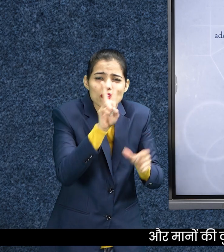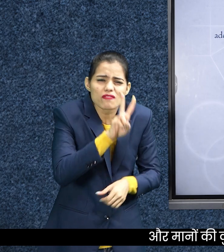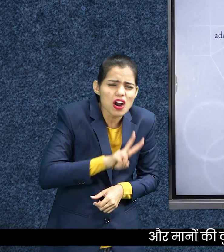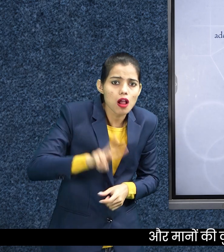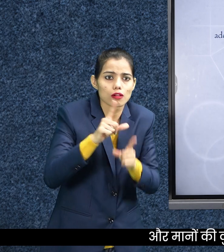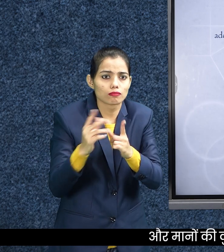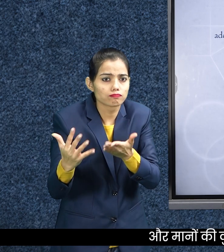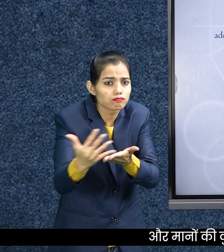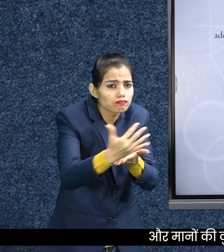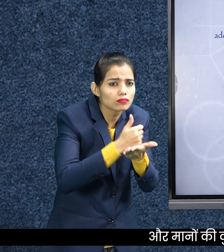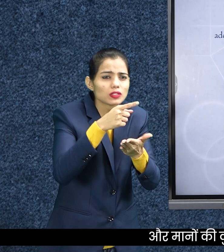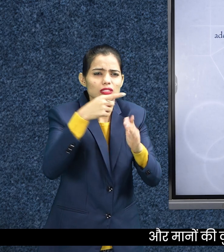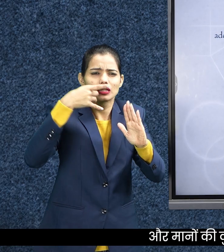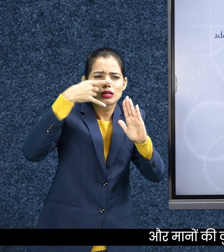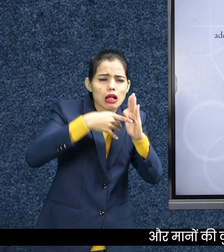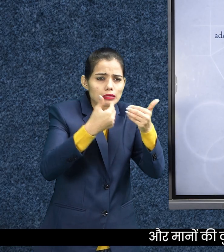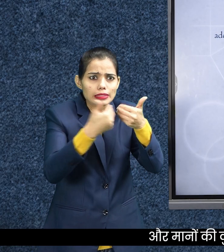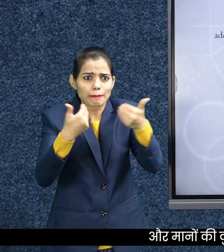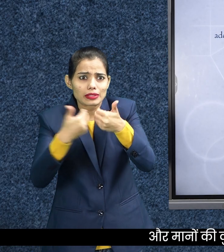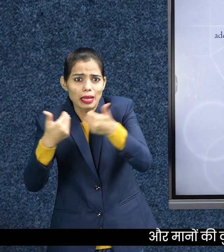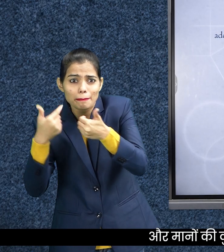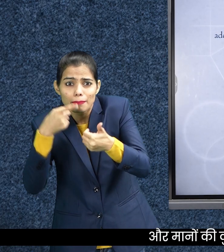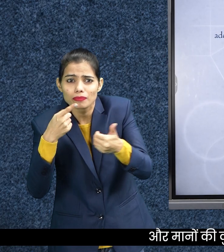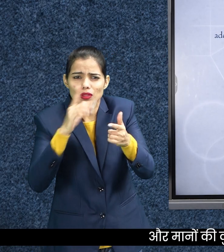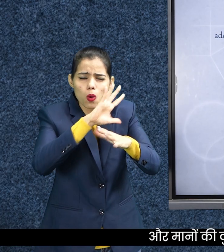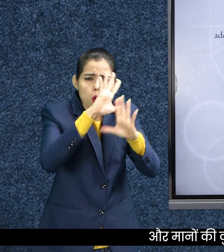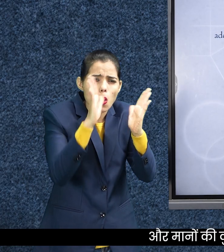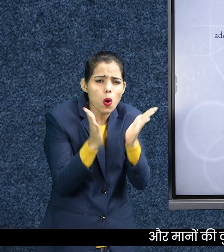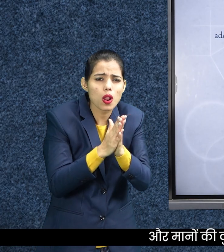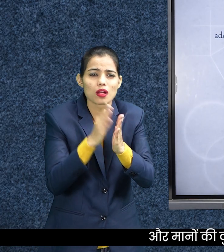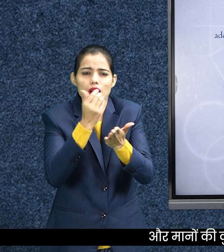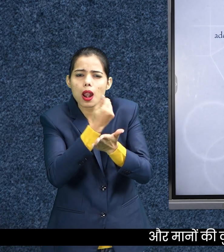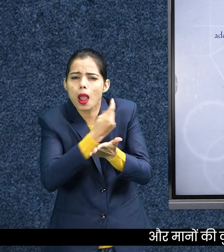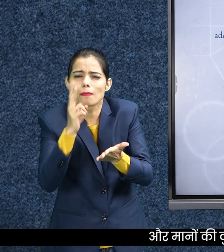की कुल संख्या से विभाजित करके की जाती है।